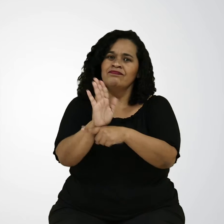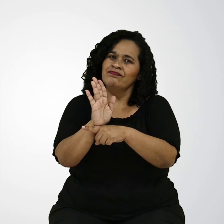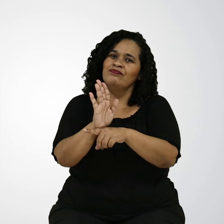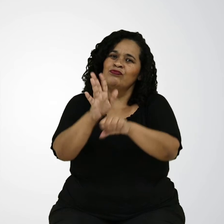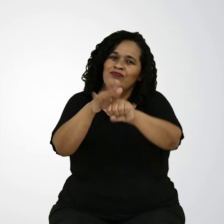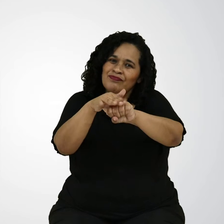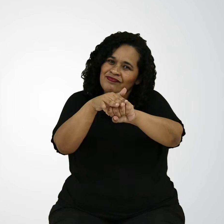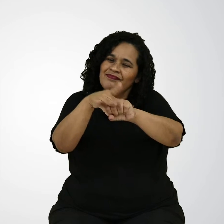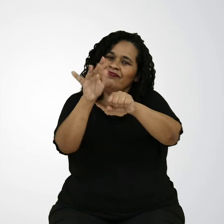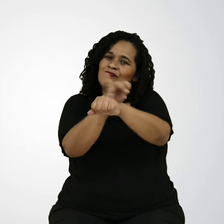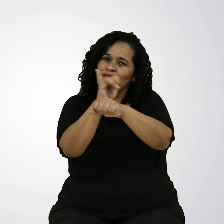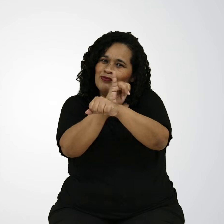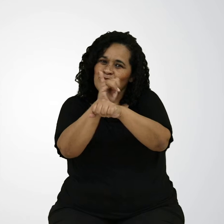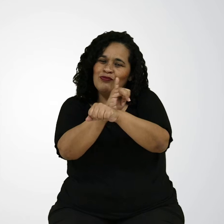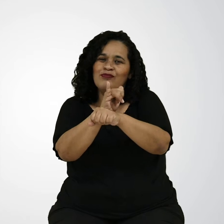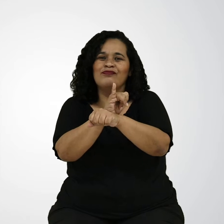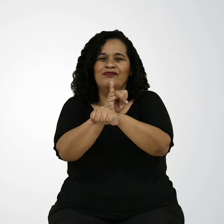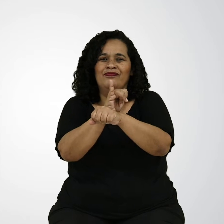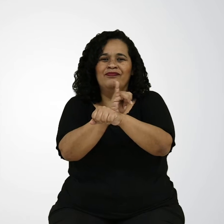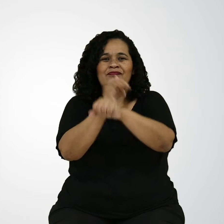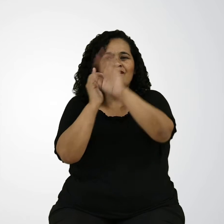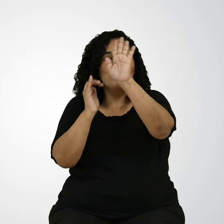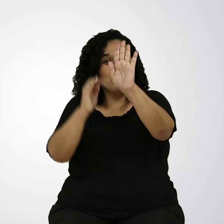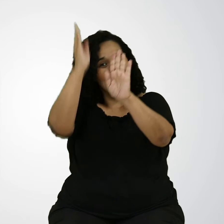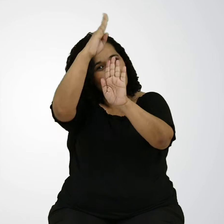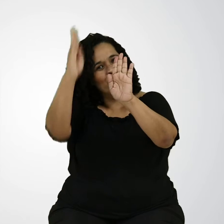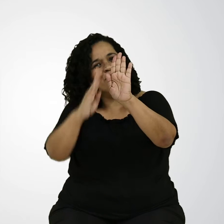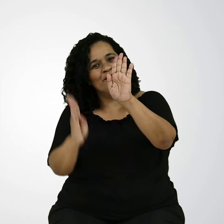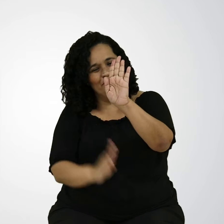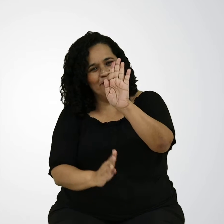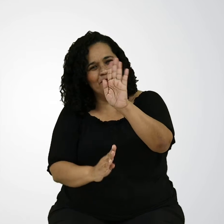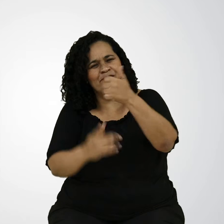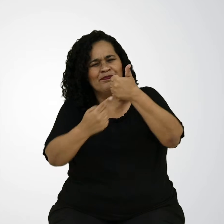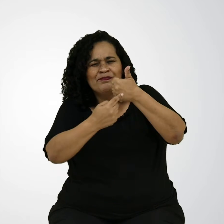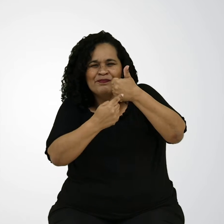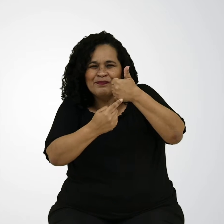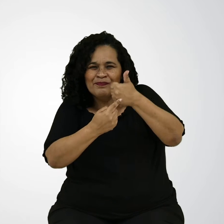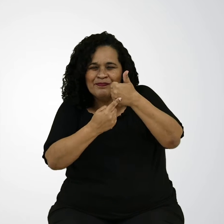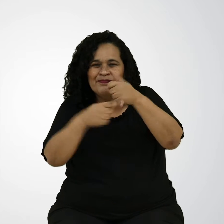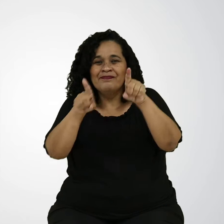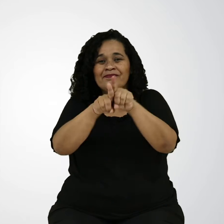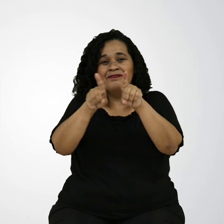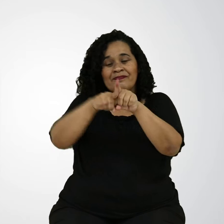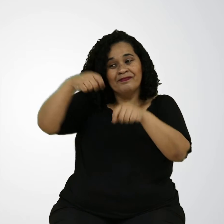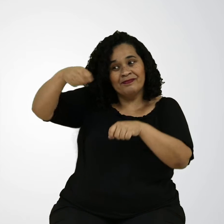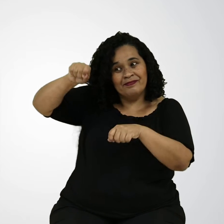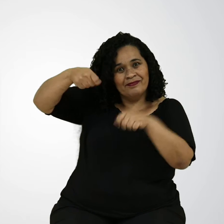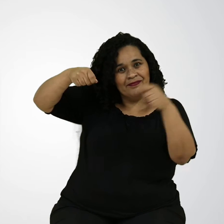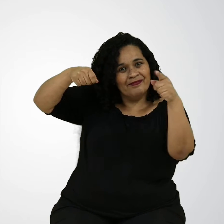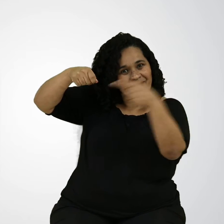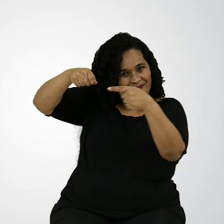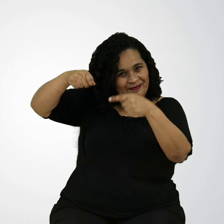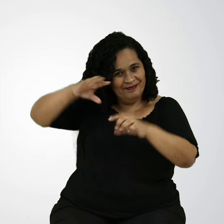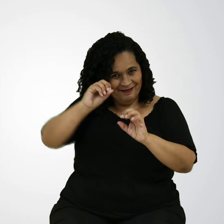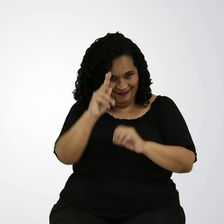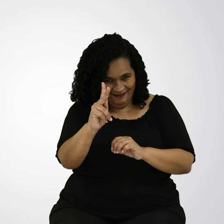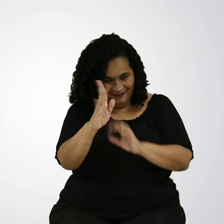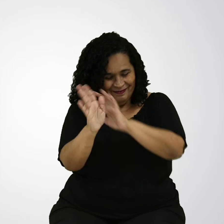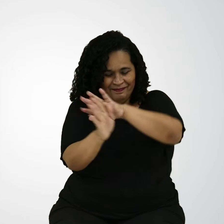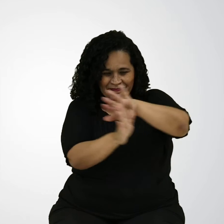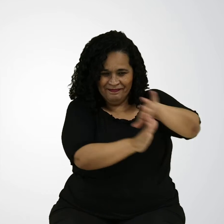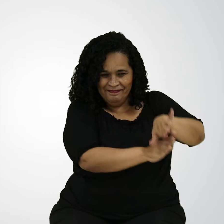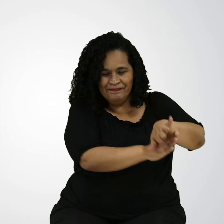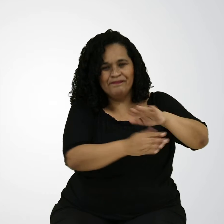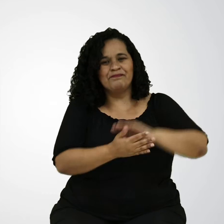inscrever, acionar o sininho, mas também de curtir aqui a nossa programação. Olha só, estamos